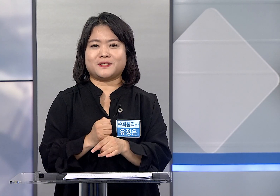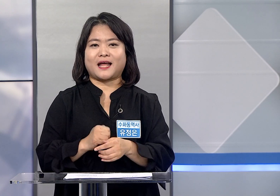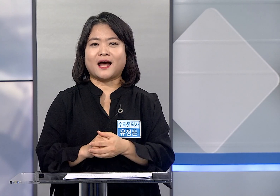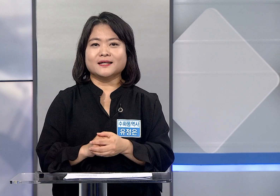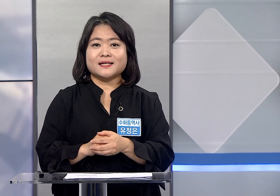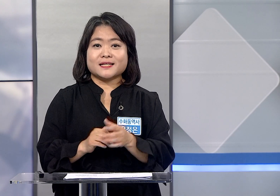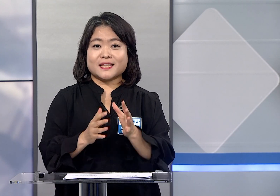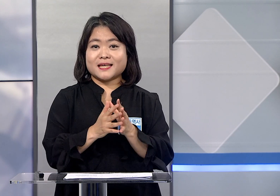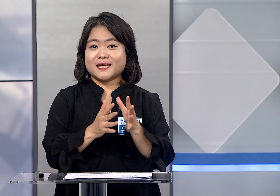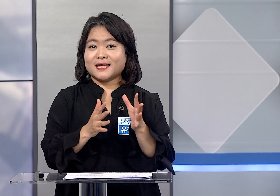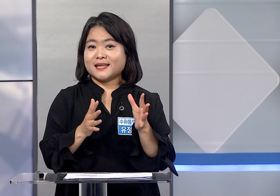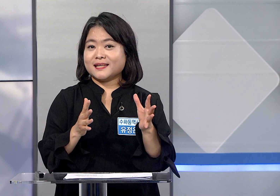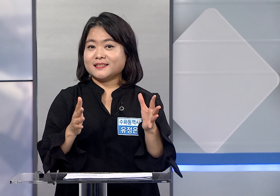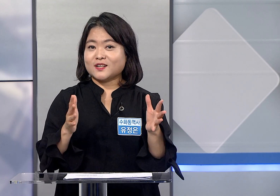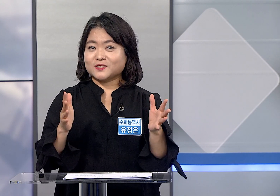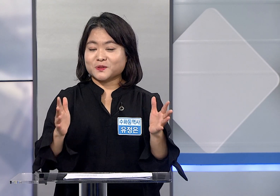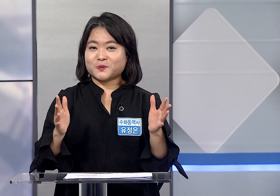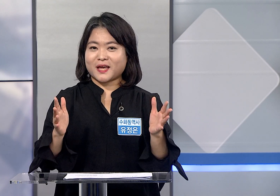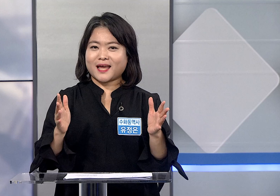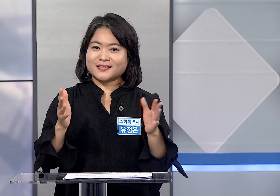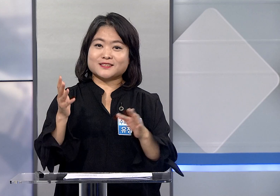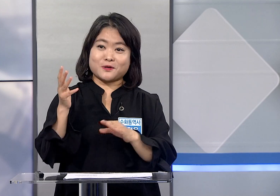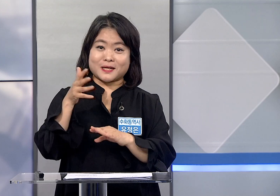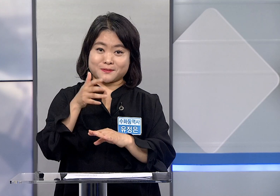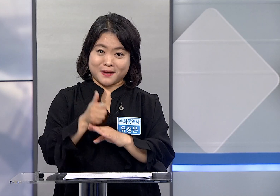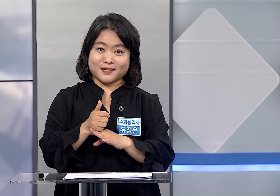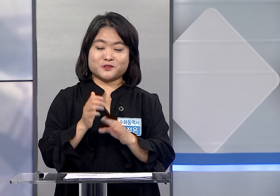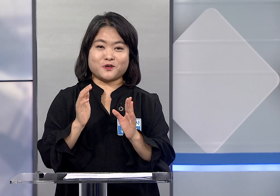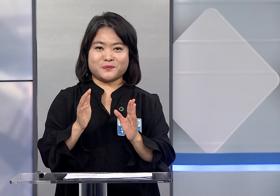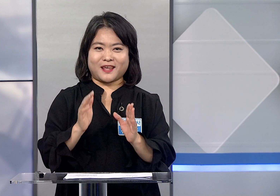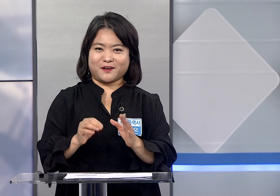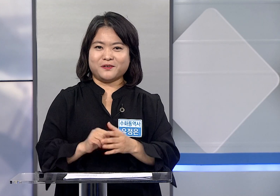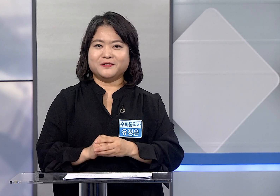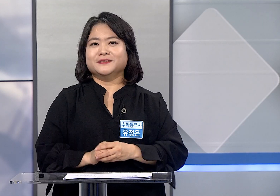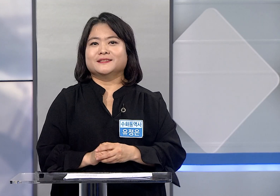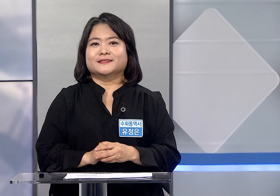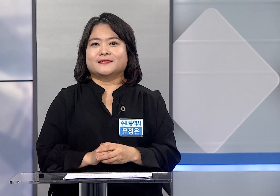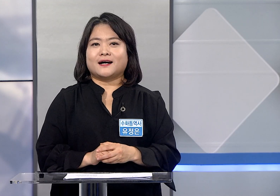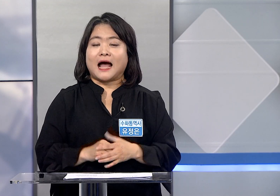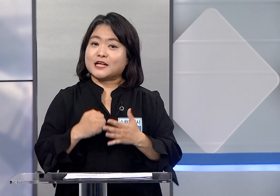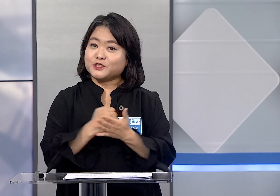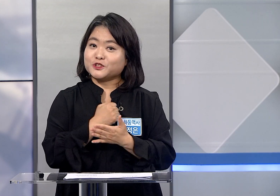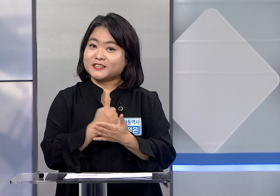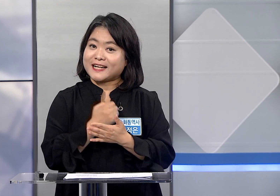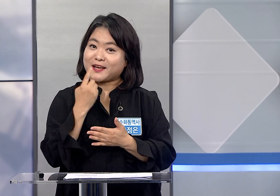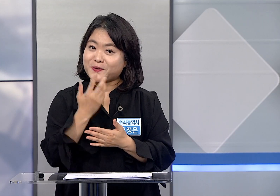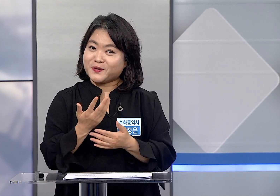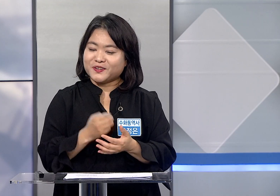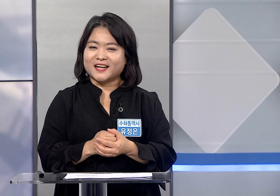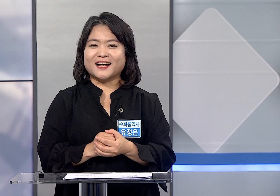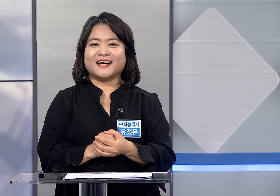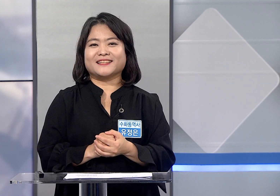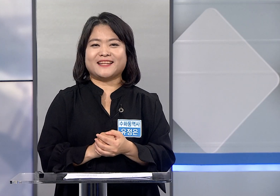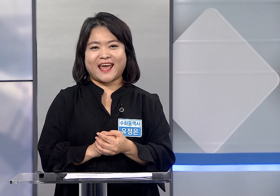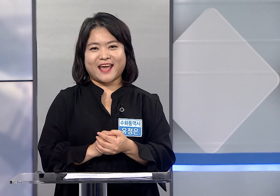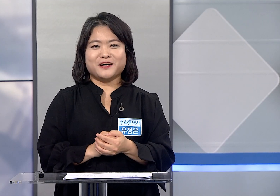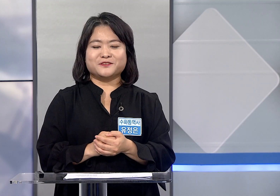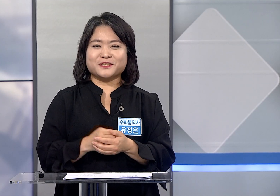하겠습니다. 긴 여정 속의 드디어 마지막 수업이네요. 아쉬우신가요? 네, 우린